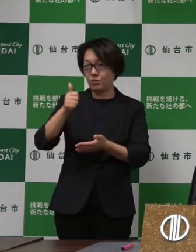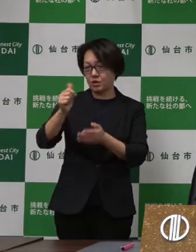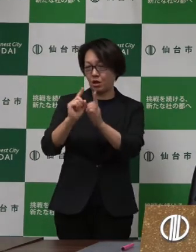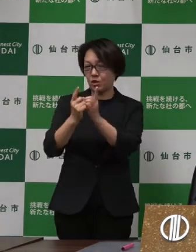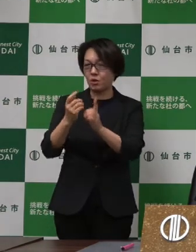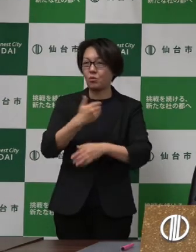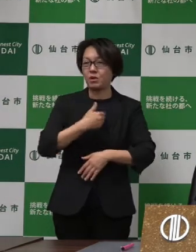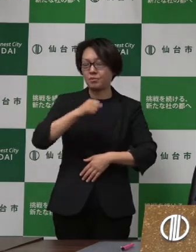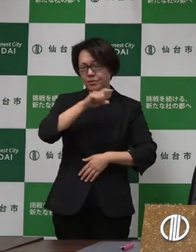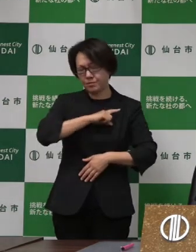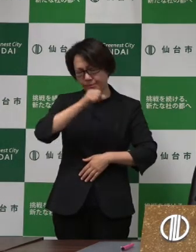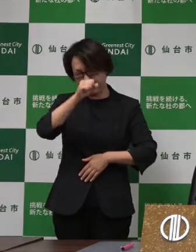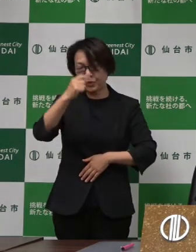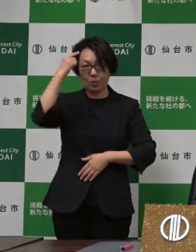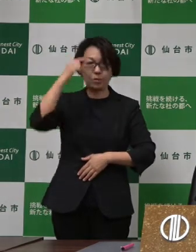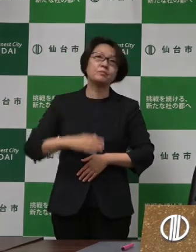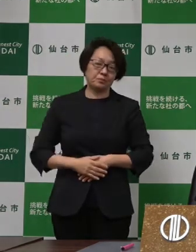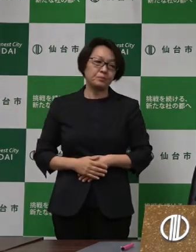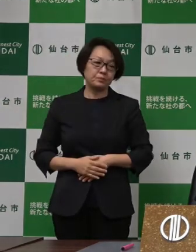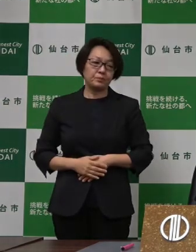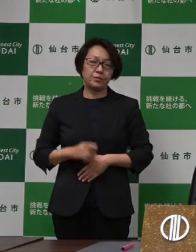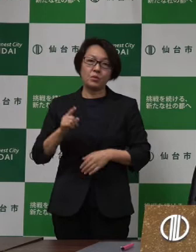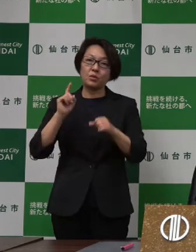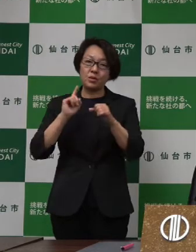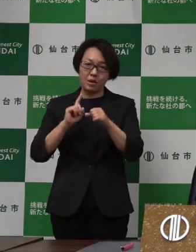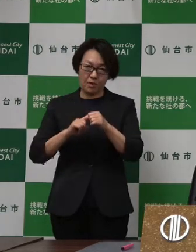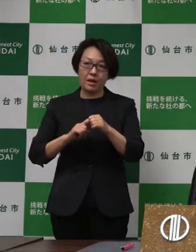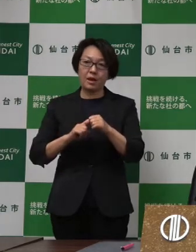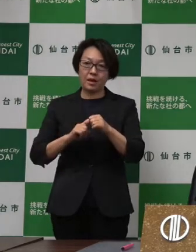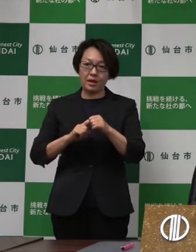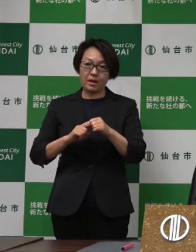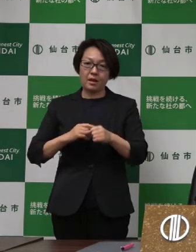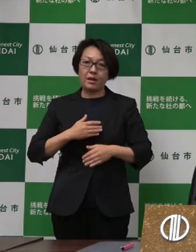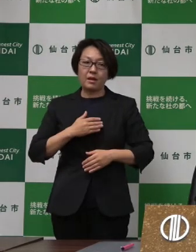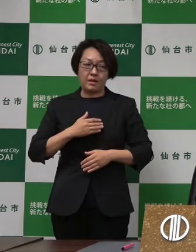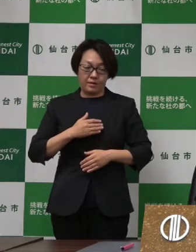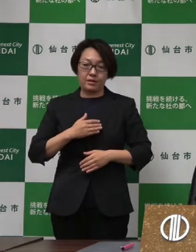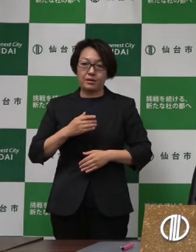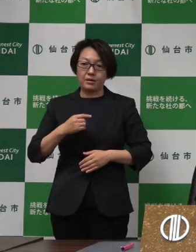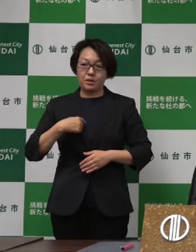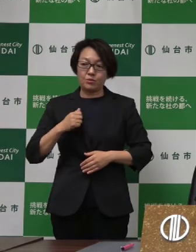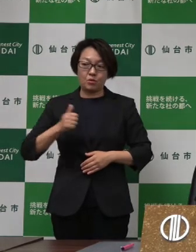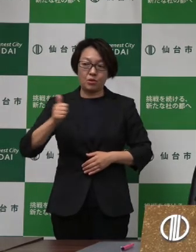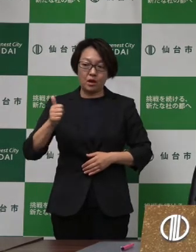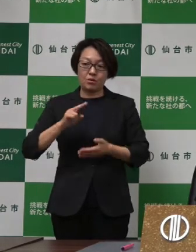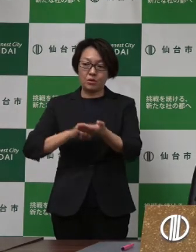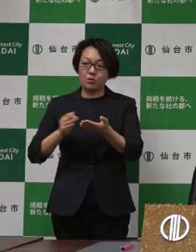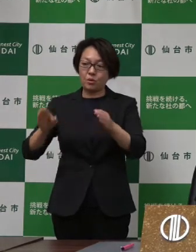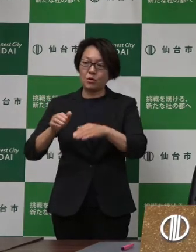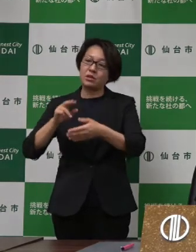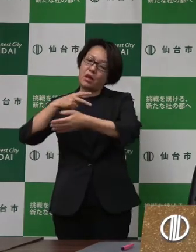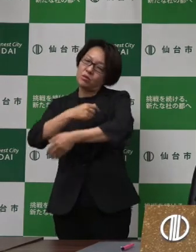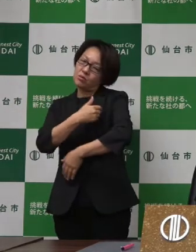望ましいというふうに思っておりまして、参加等々でですね、接種していただけるようにお話